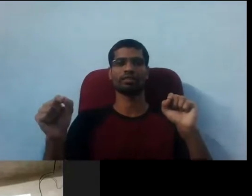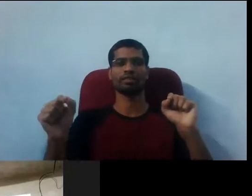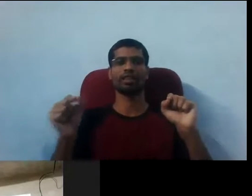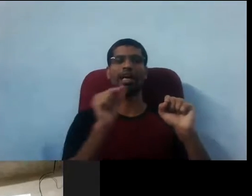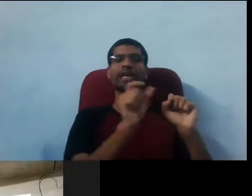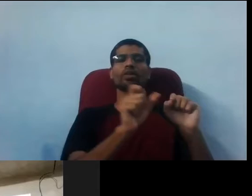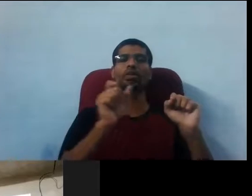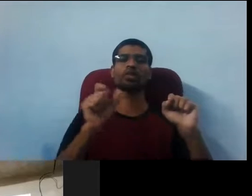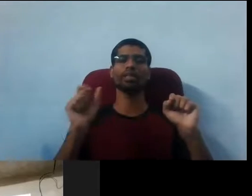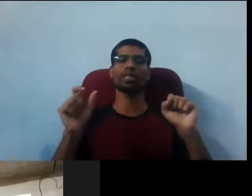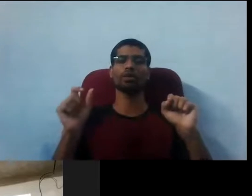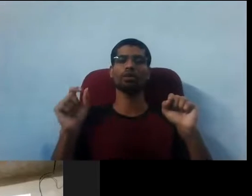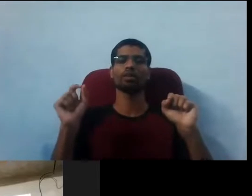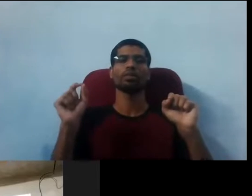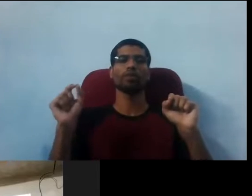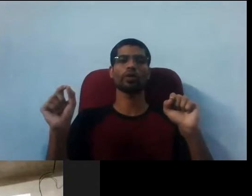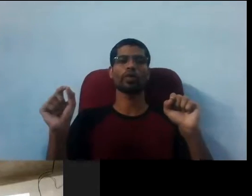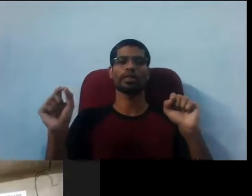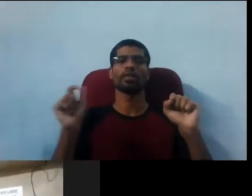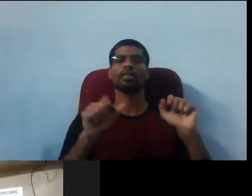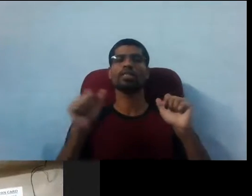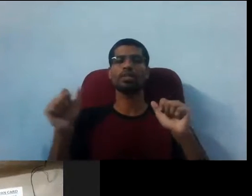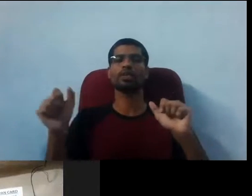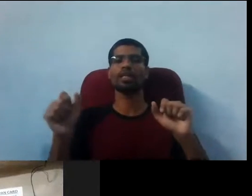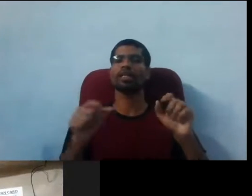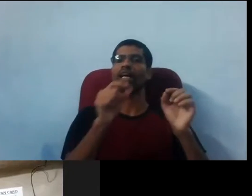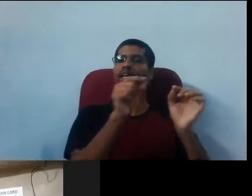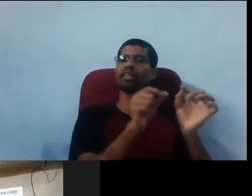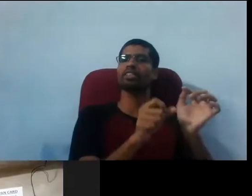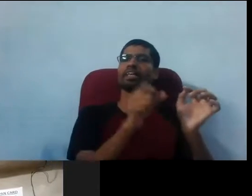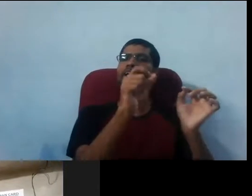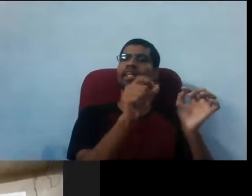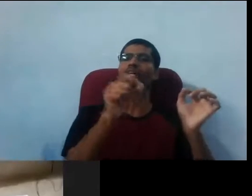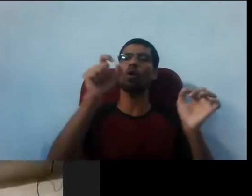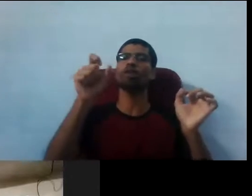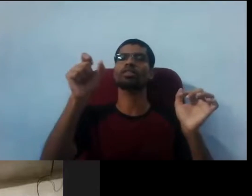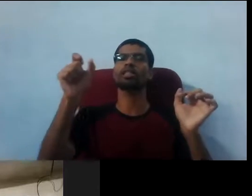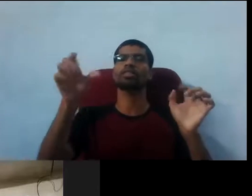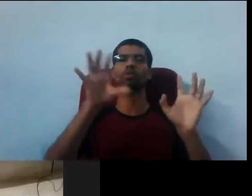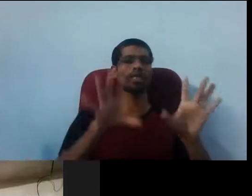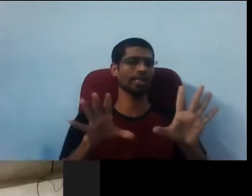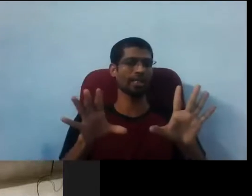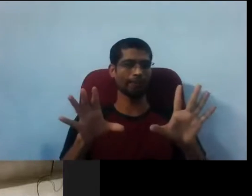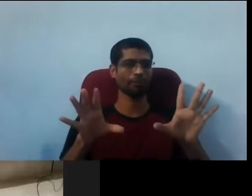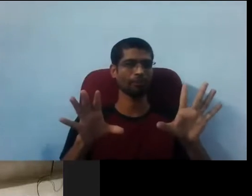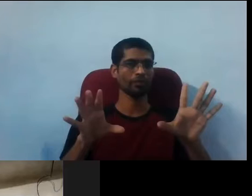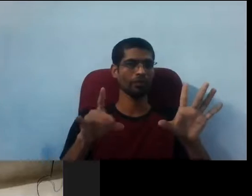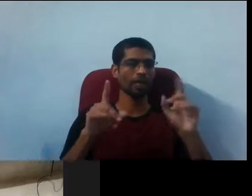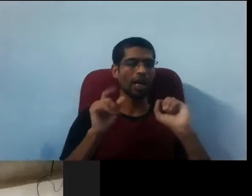कैल्सिनेशन। ठीक है, आयरन को शुद्ध करने के लिए हम लोग प्रयोग कर रहे हैं, किससे शुद्ध करने के लिए, आयरन से, आयरन ऑक्साइड से शुद्ध करने